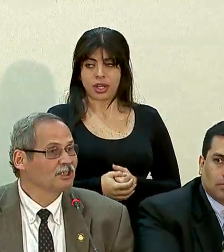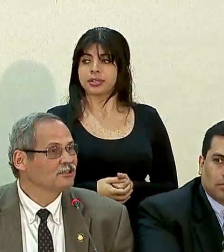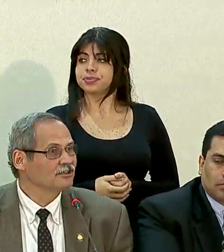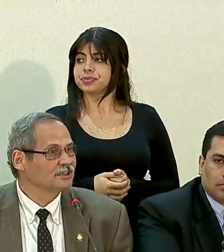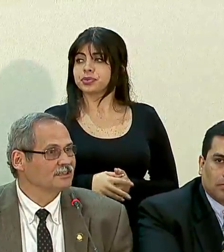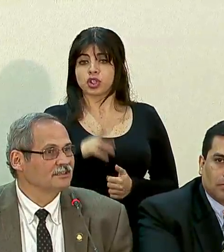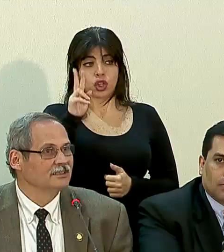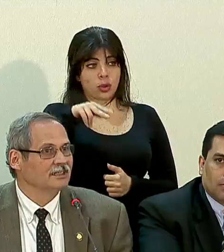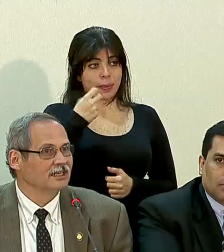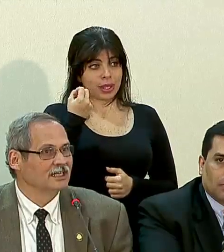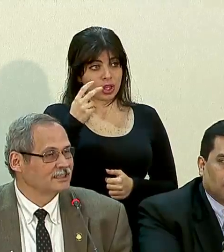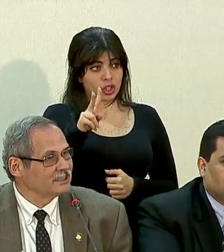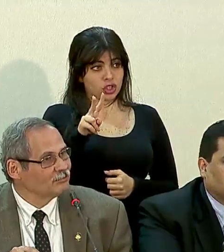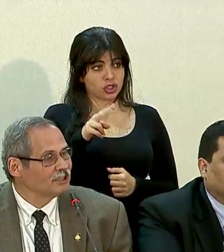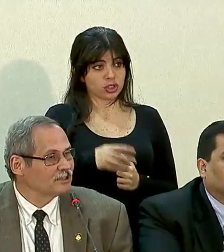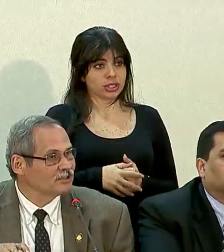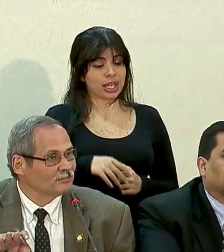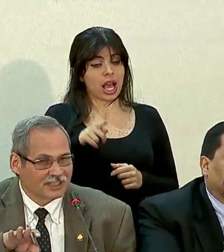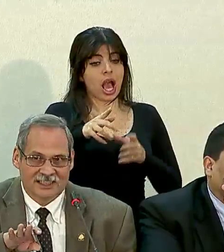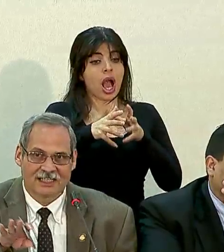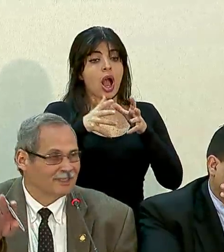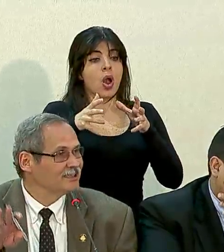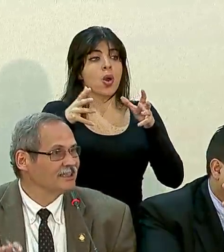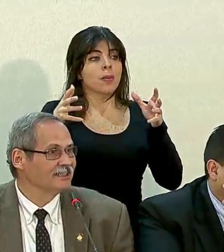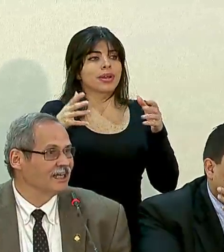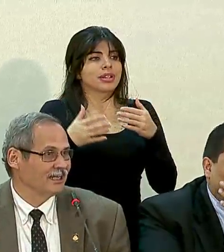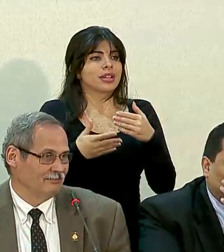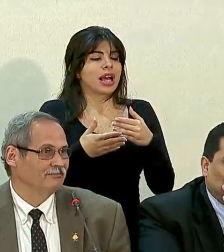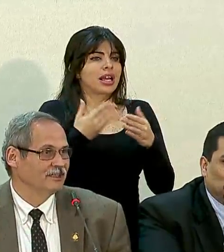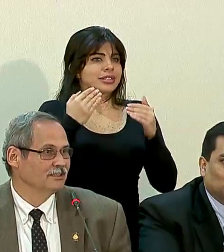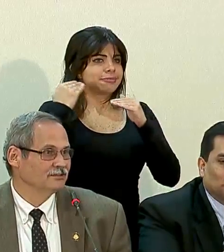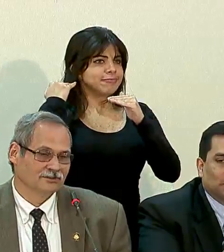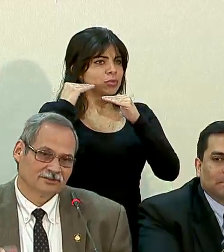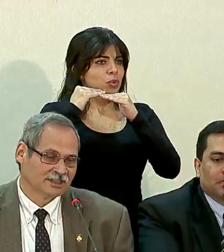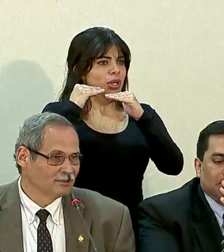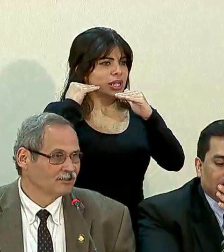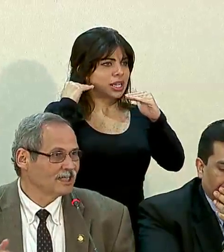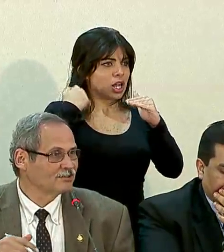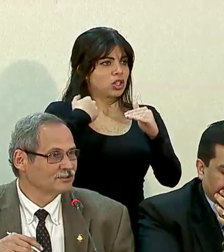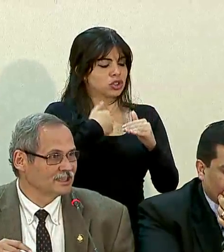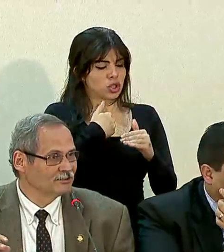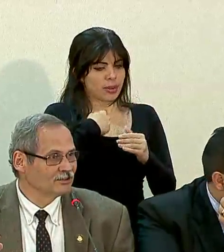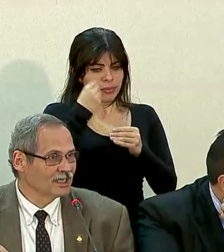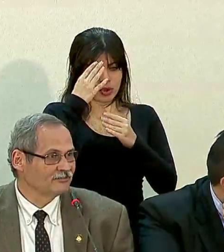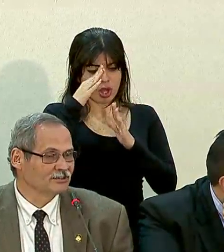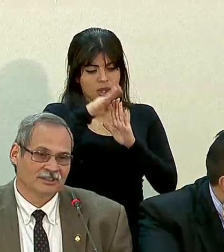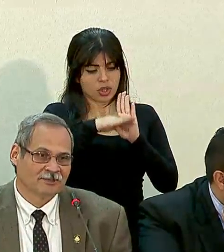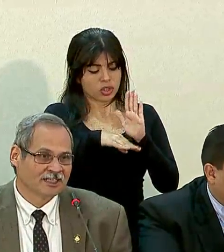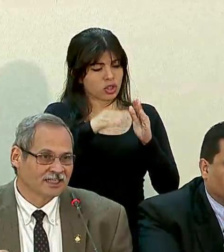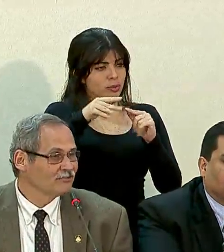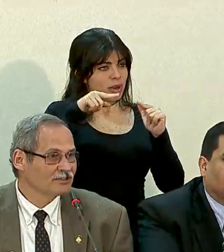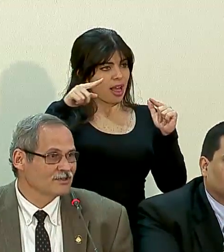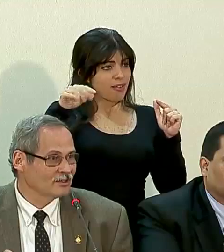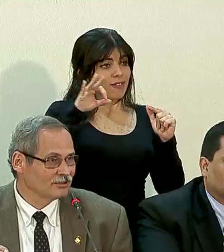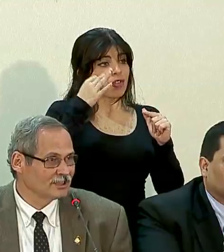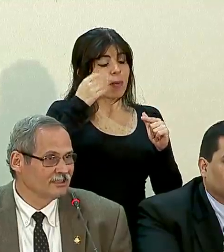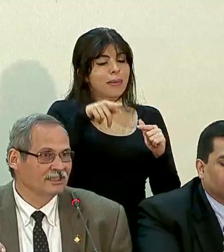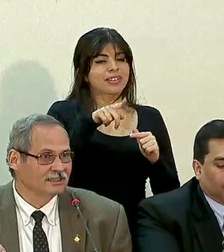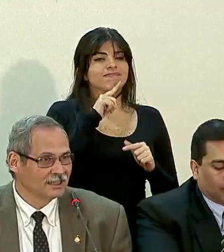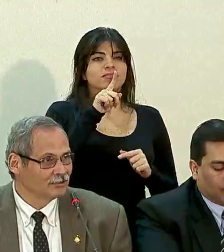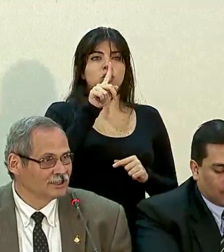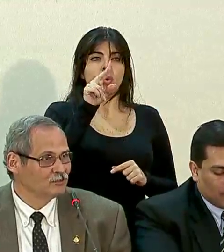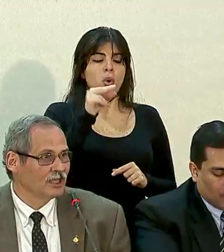Del 2012, ese aumento ha sido prácticamente lineal. Nosotros tenemos los datos, tenemos los gráficos, de manera que no es una